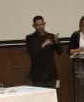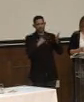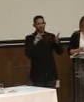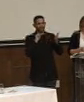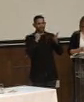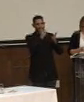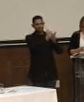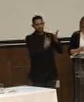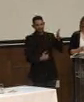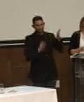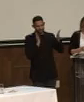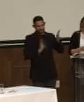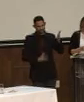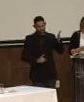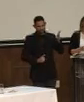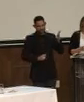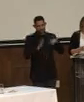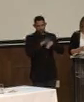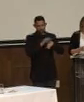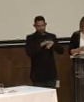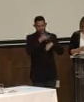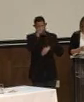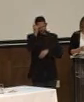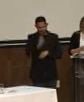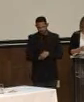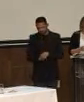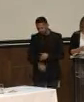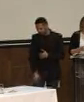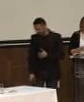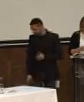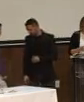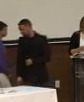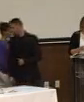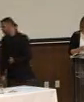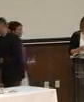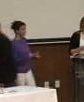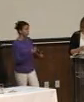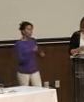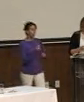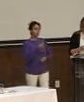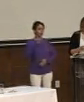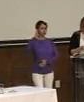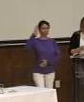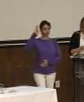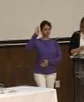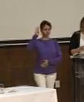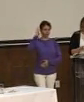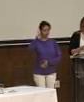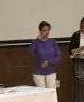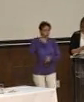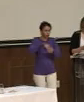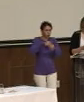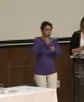Para ambos, né? Lógico. Muitos candidatos nas eleições de 2014 foram